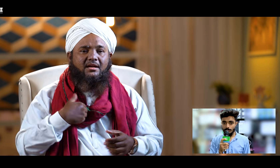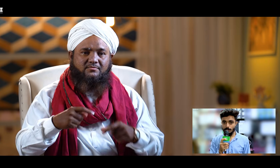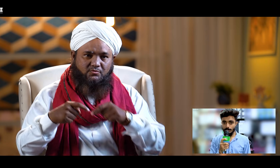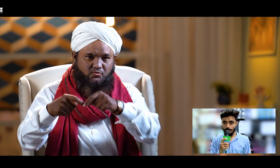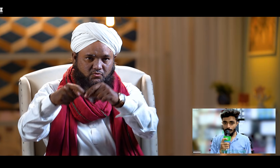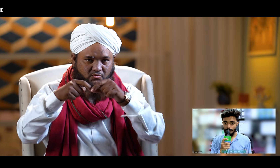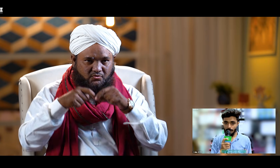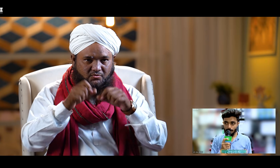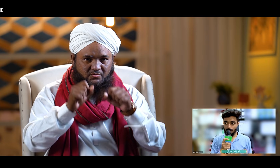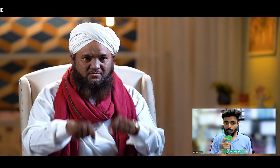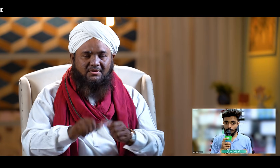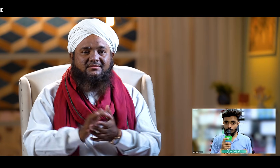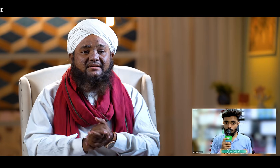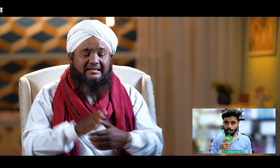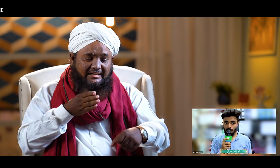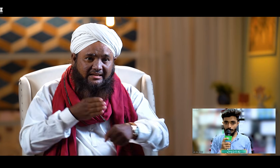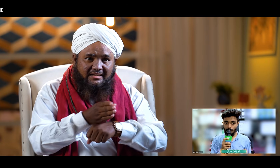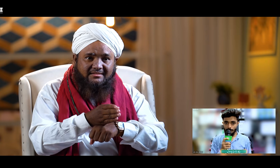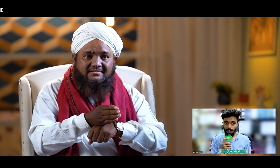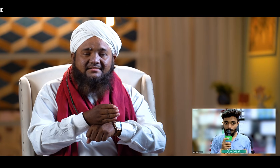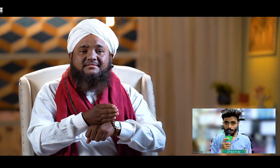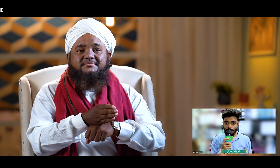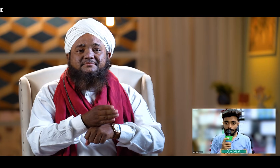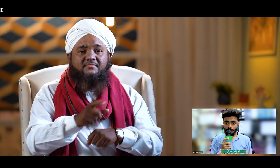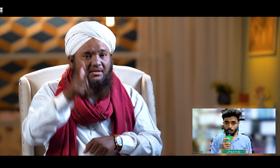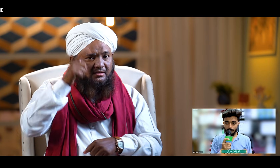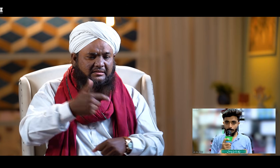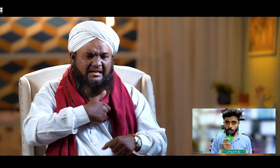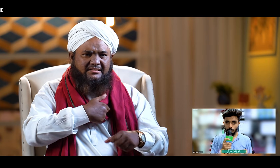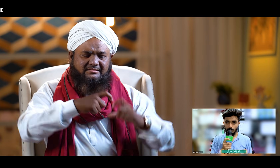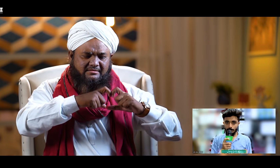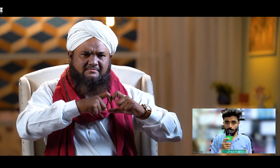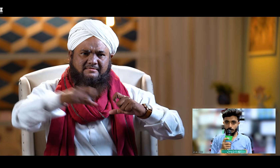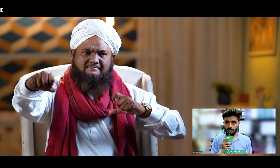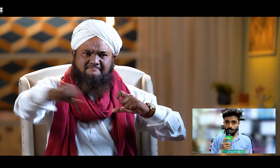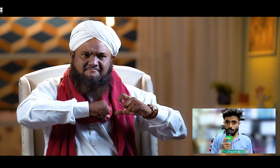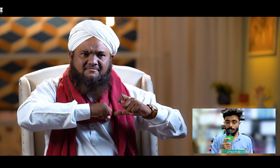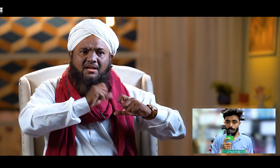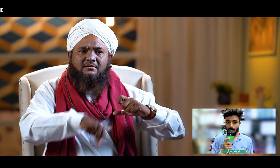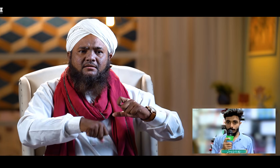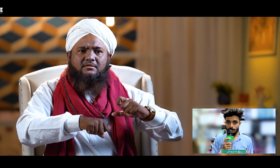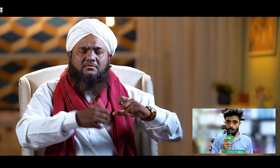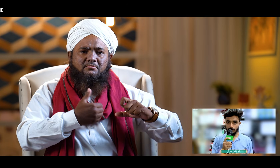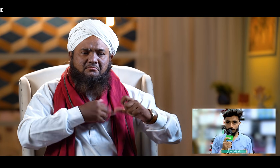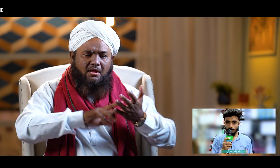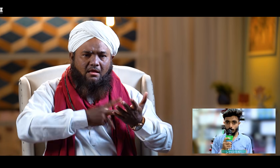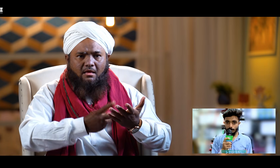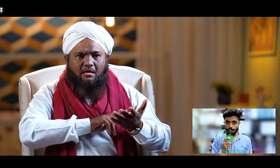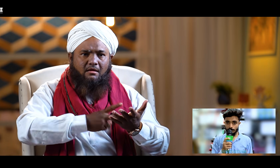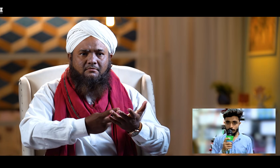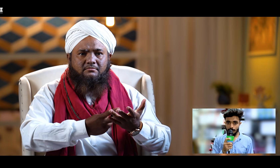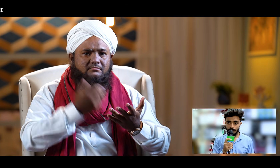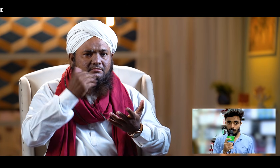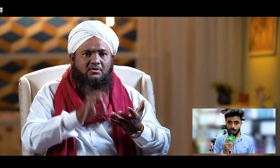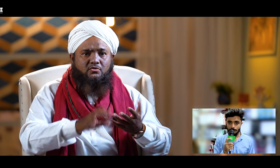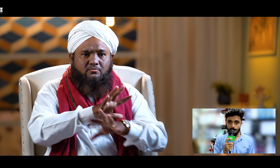میرا آپ سے یہ سوال ہے کہ کسائی جانور کو ذبح کرنے کے بعد ڈائریکٹ اس کے دل پہ چھری مار دیتے ہیں اس جانور کو ٹھنڈا کرنے کے لیے، تو مفتی صاحب یہ رہنمائی فرما